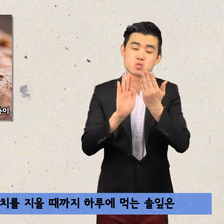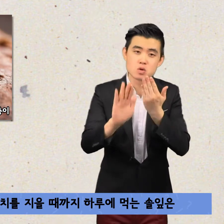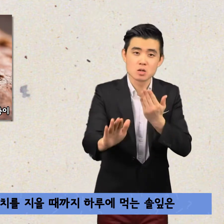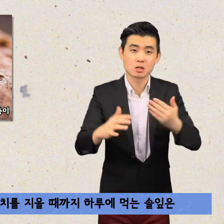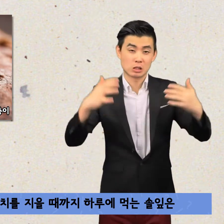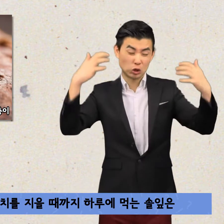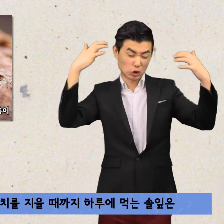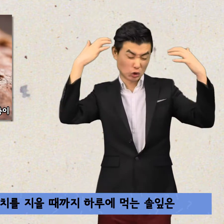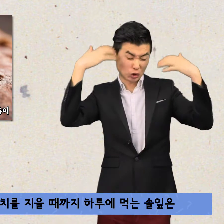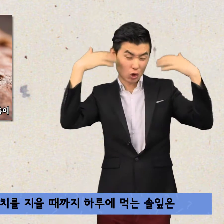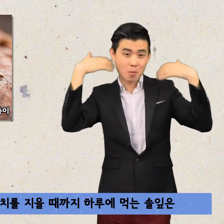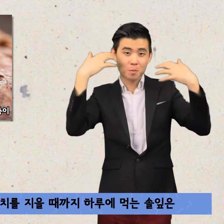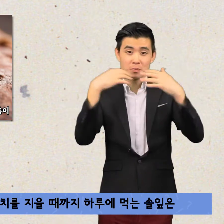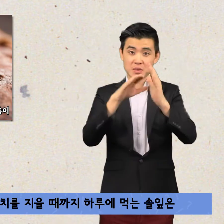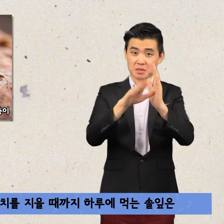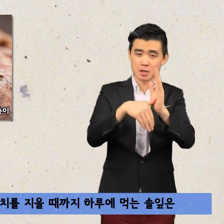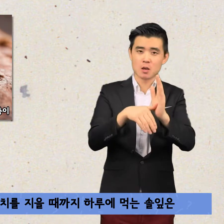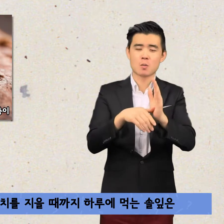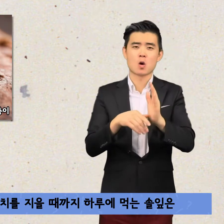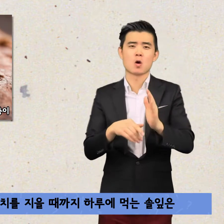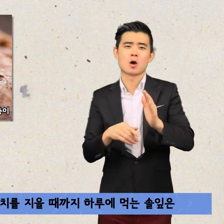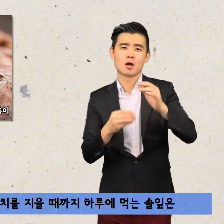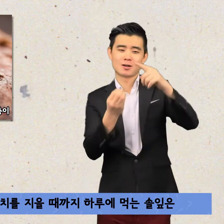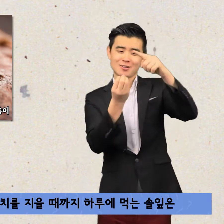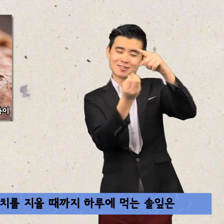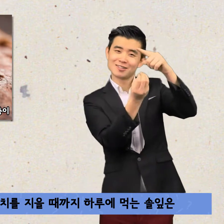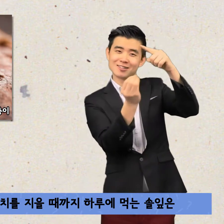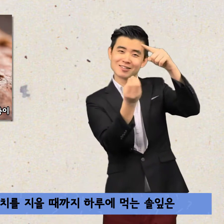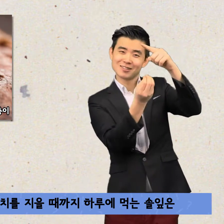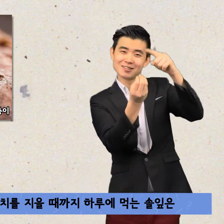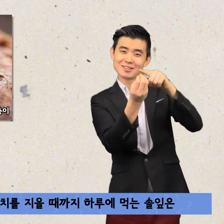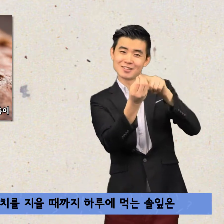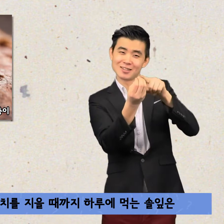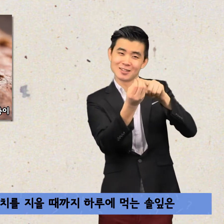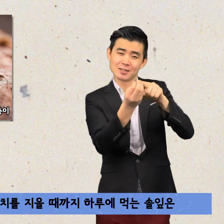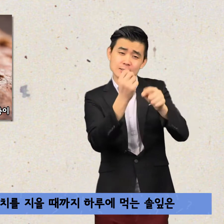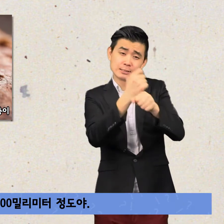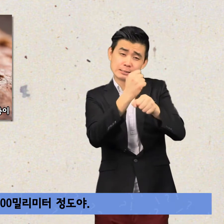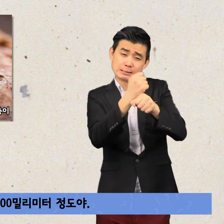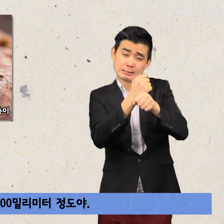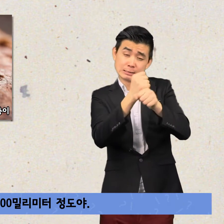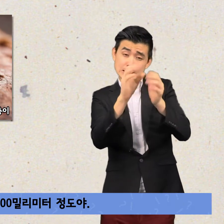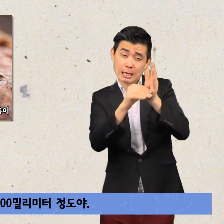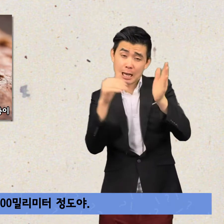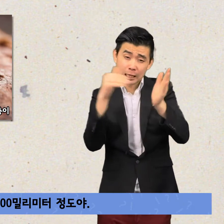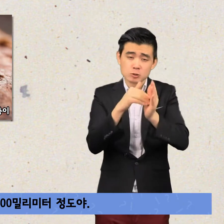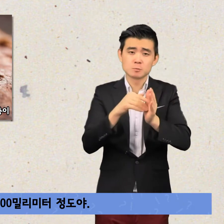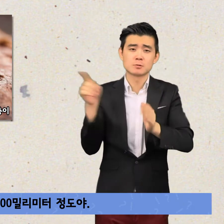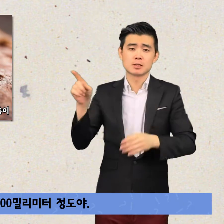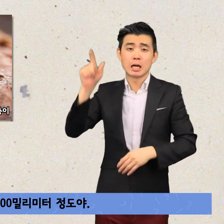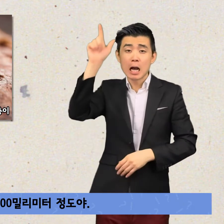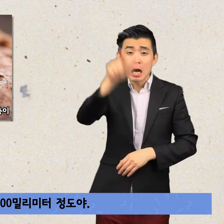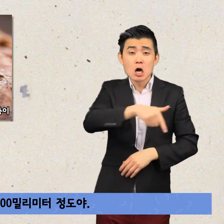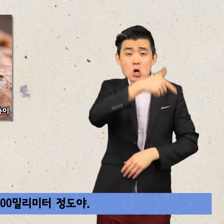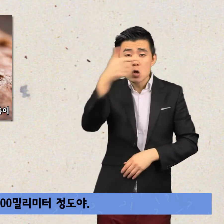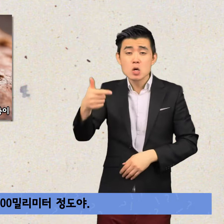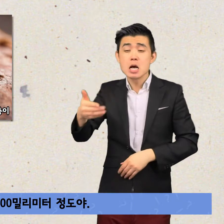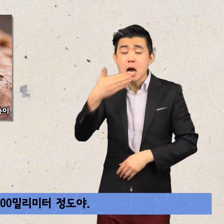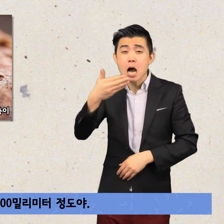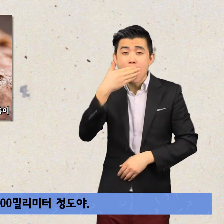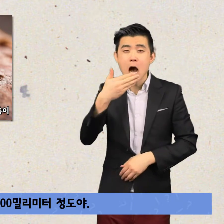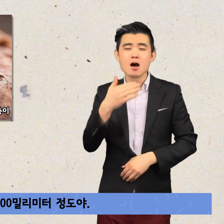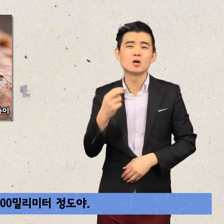겨울을 지나 여름철에 고치를 지을 때까지 하루에 먹는 솔잎은 300에서 400mm